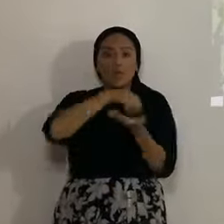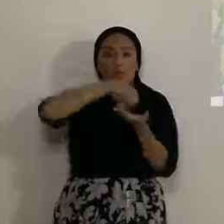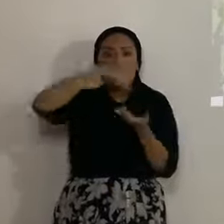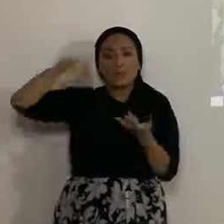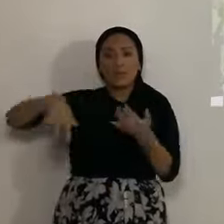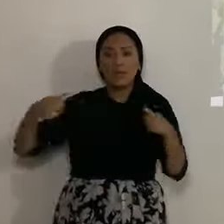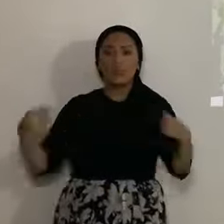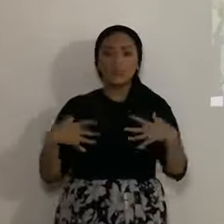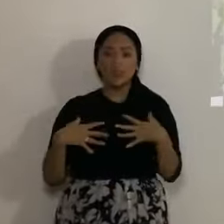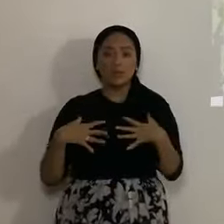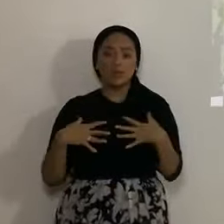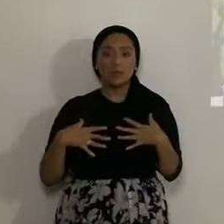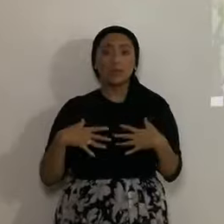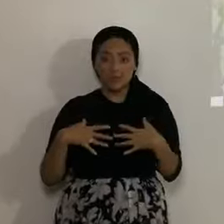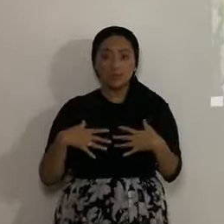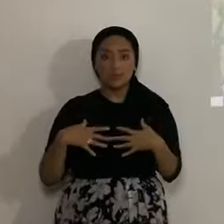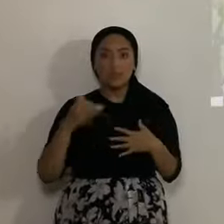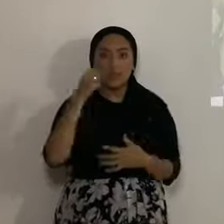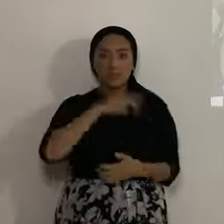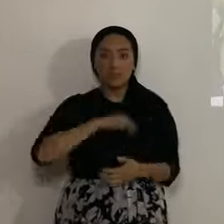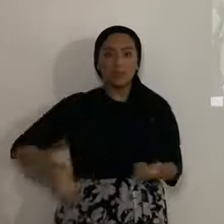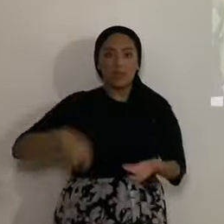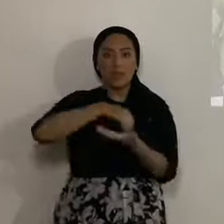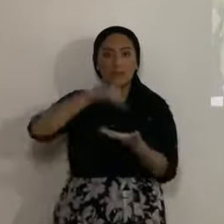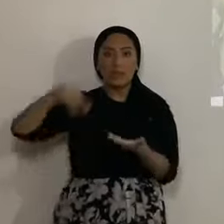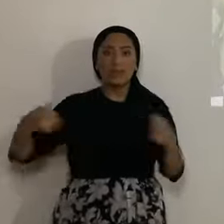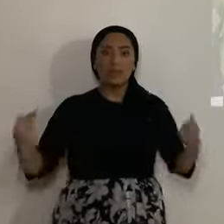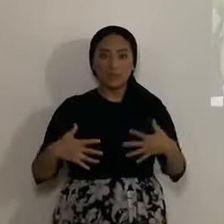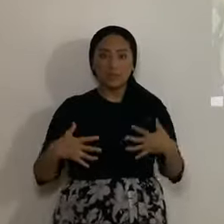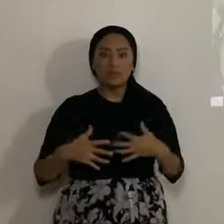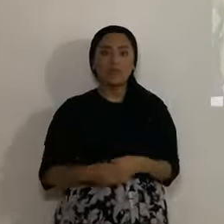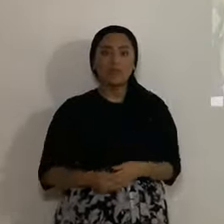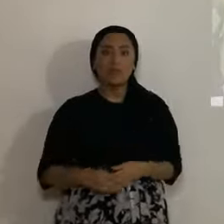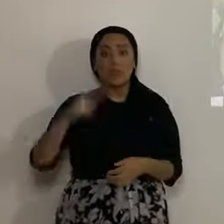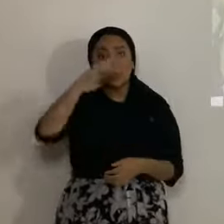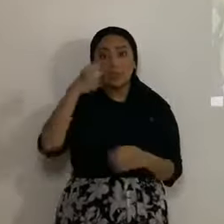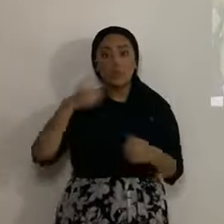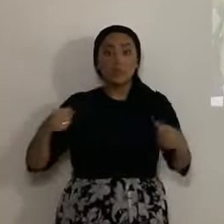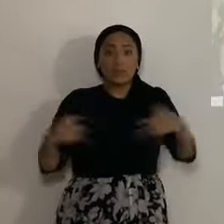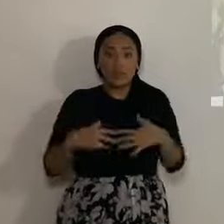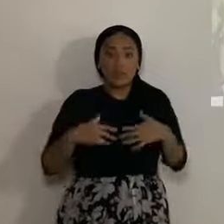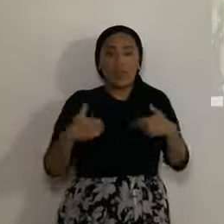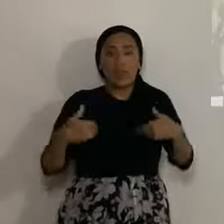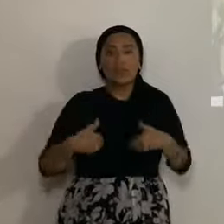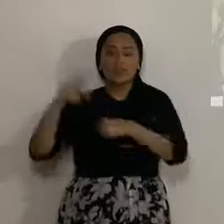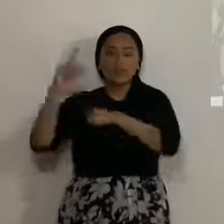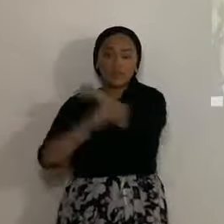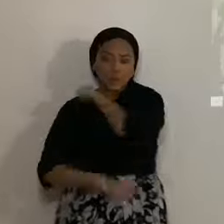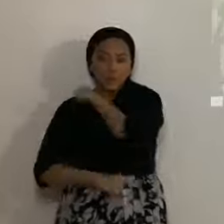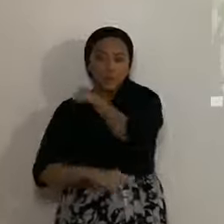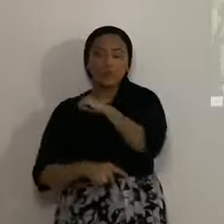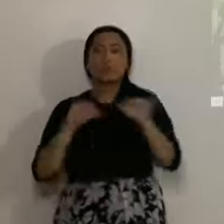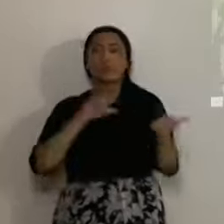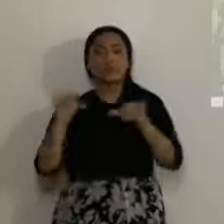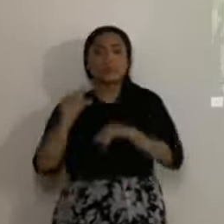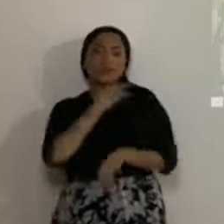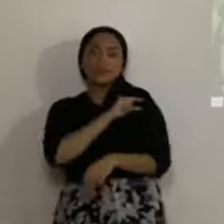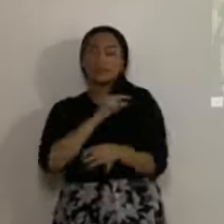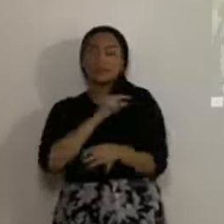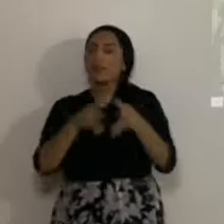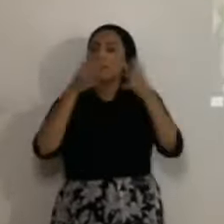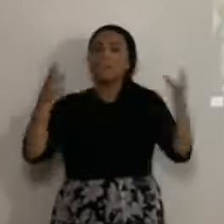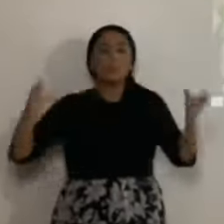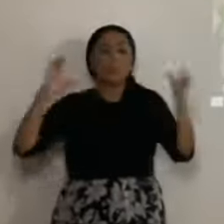el temor, ¿sí? Yashra Kamashí echa fuera el temor, porque el temor lleva en sí castigo, y esa es la culpabilidad de lo que